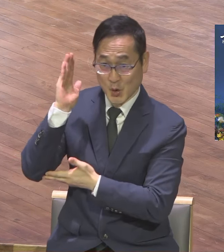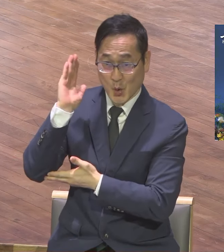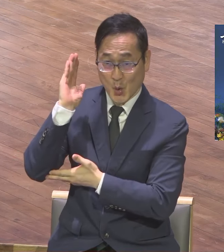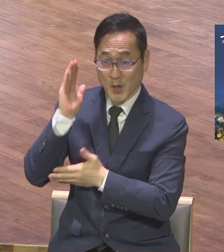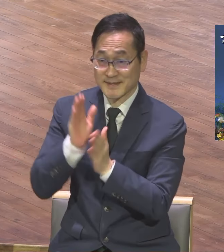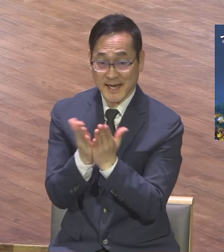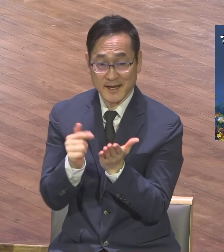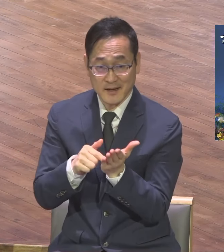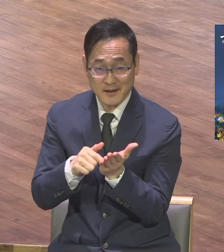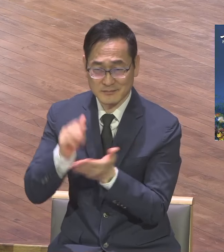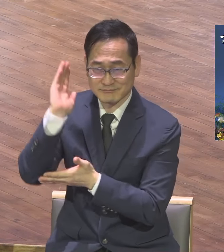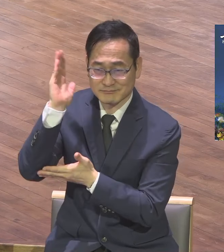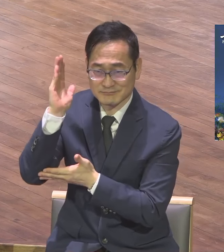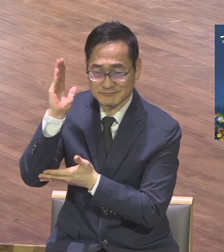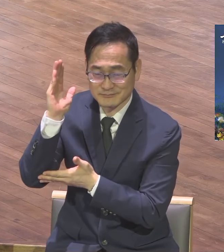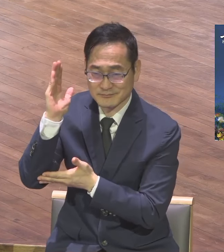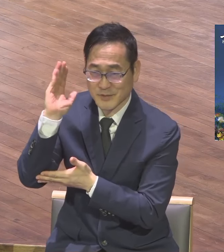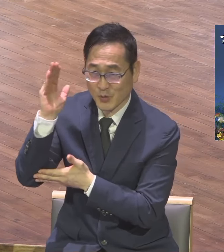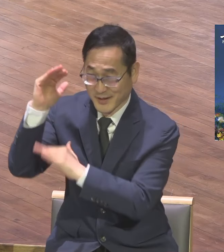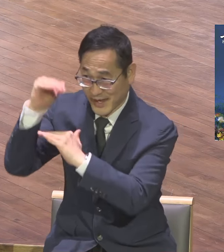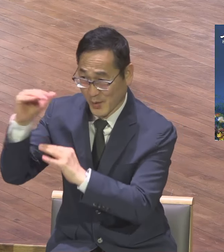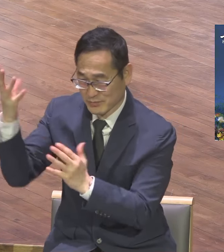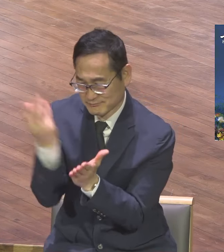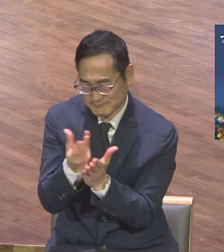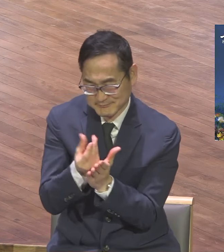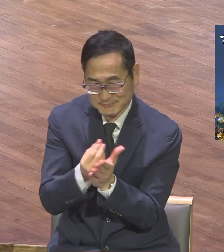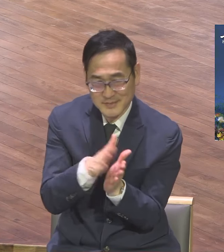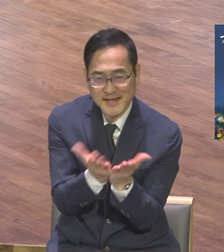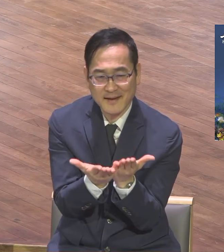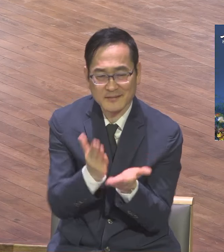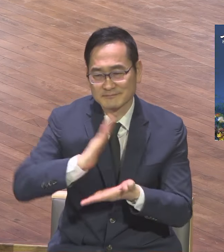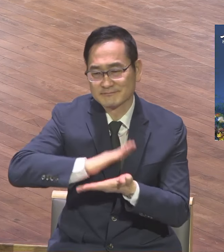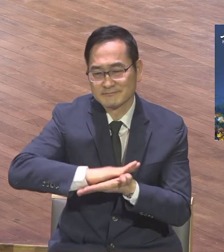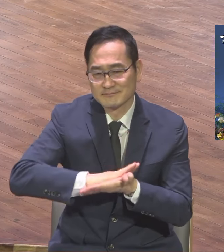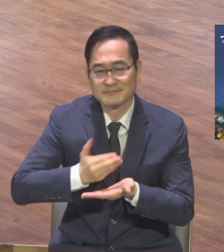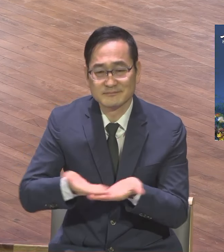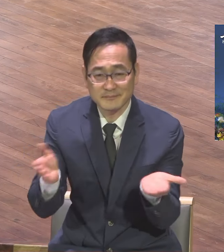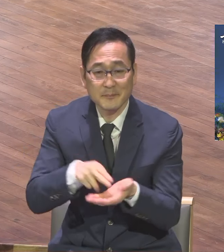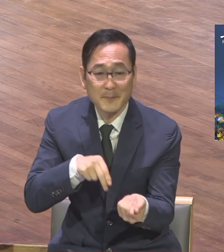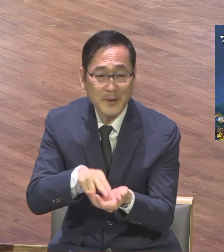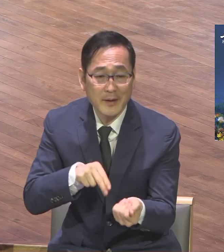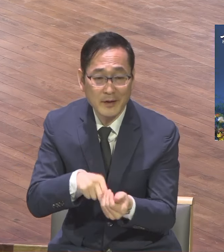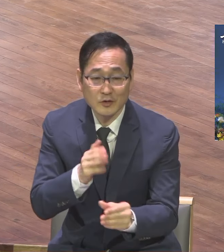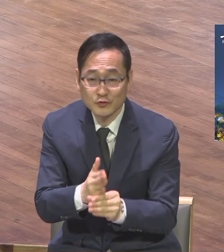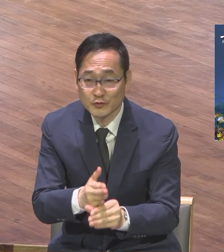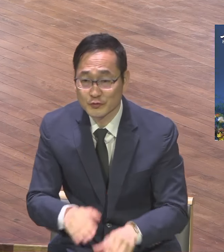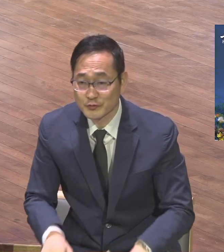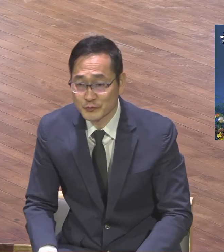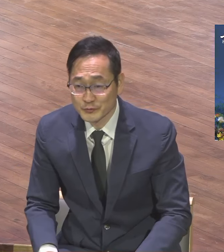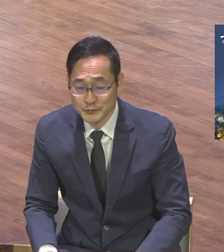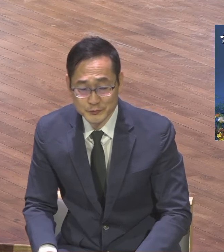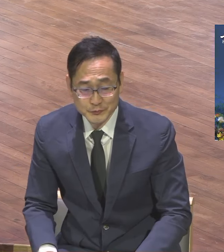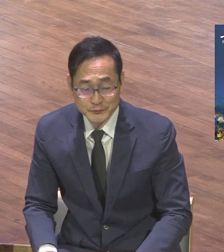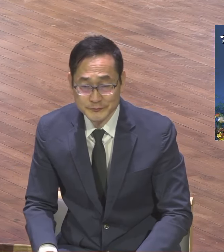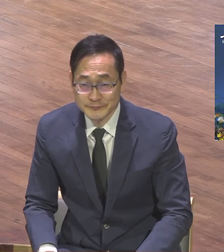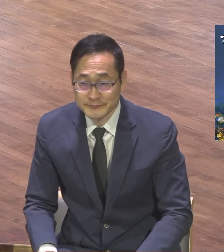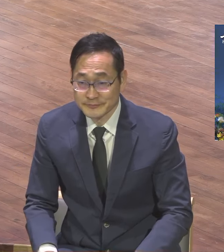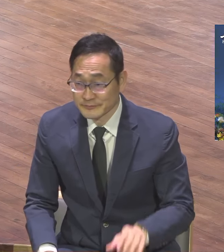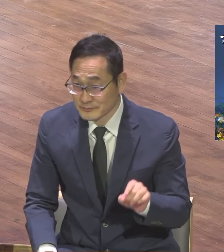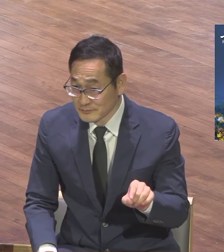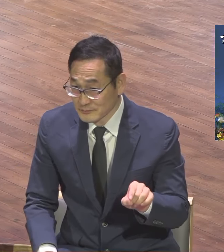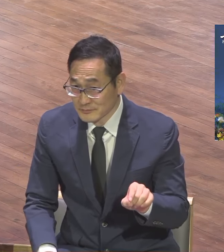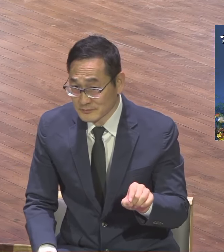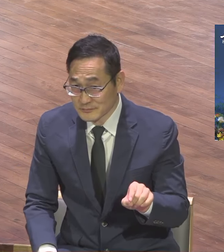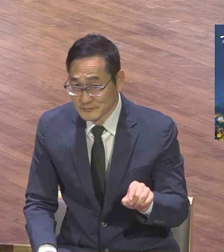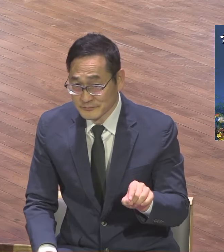37년간 많이 있습니다. 계속해서 나올 것입니다. 왜냐? 설교를 성경을 풀어줬기 때문에. 거기에 누구 이름이